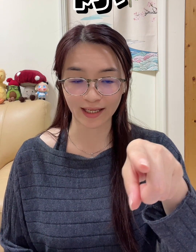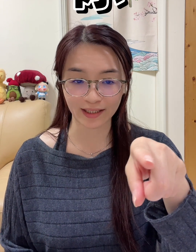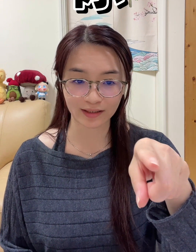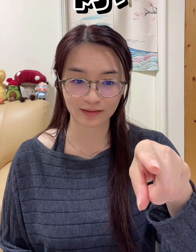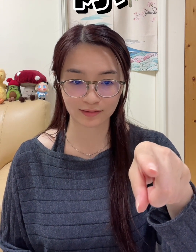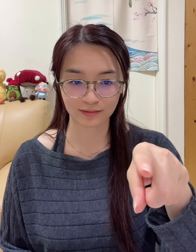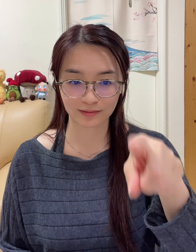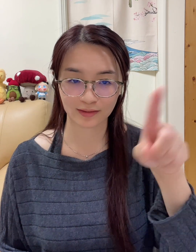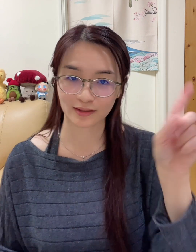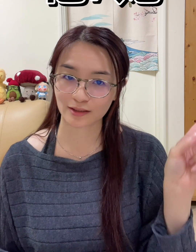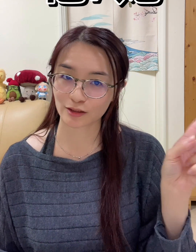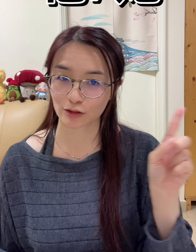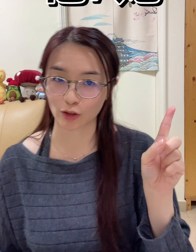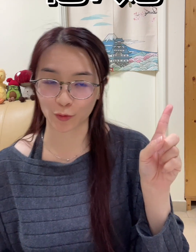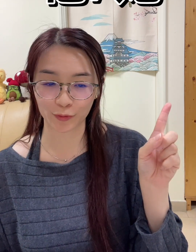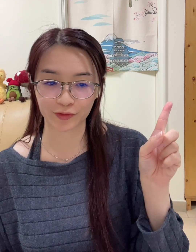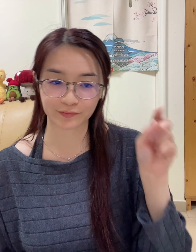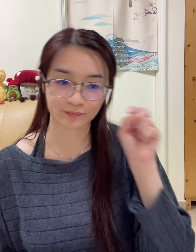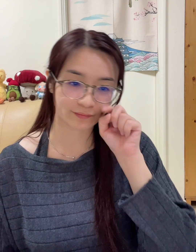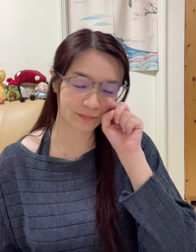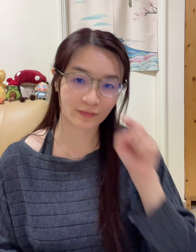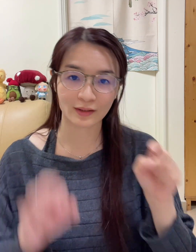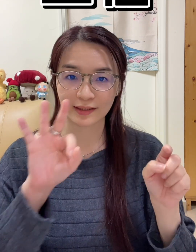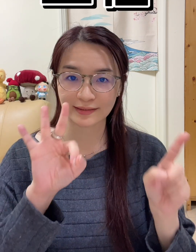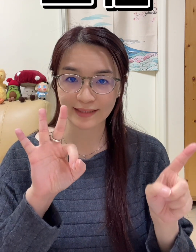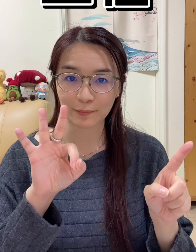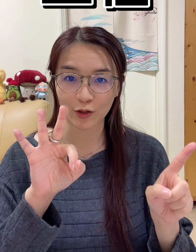你、佢，三個。